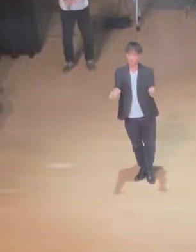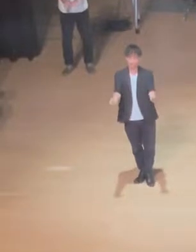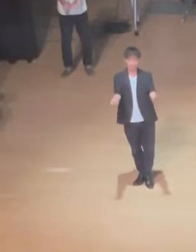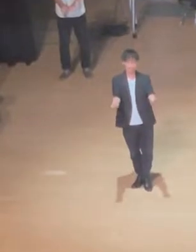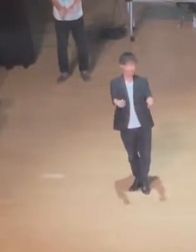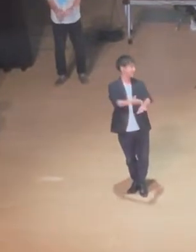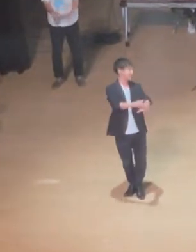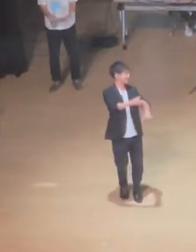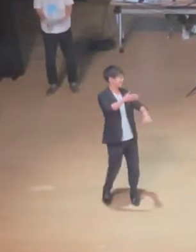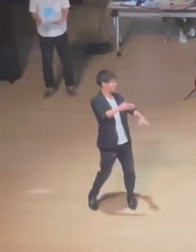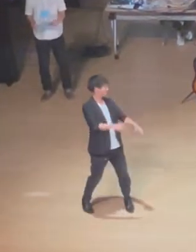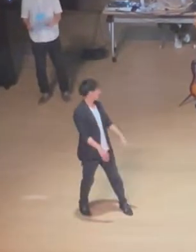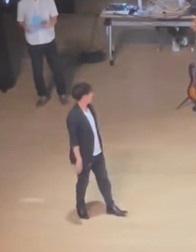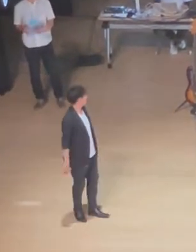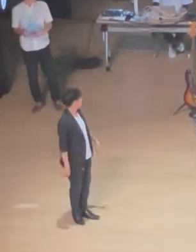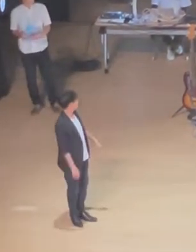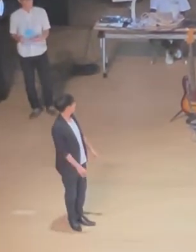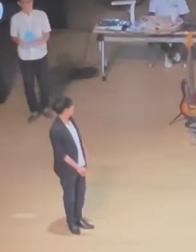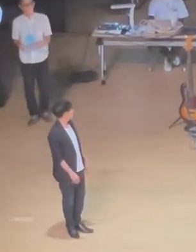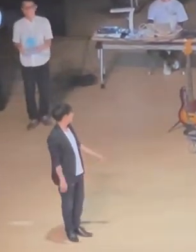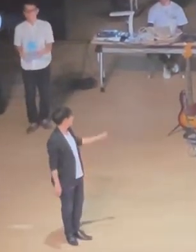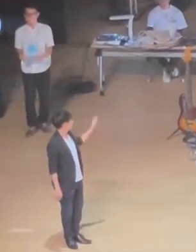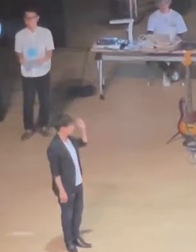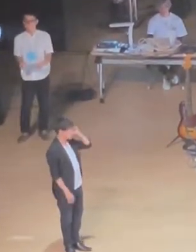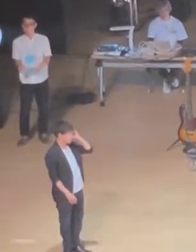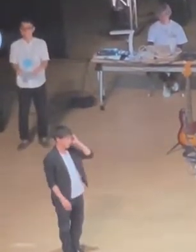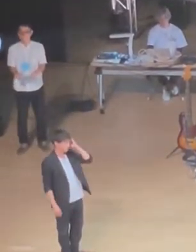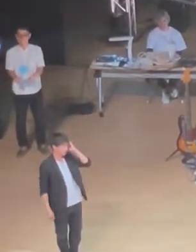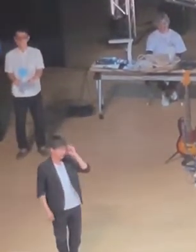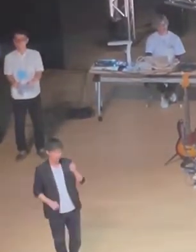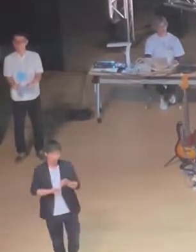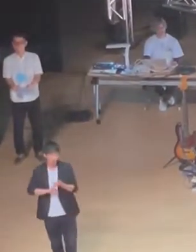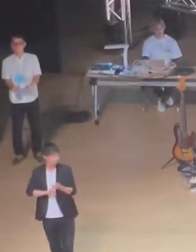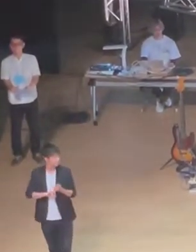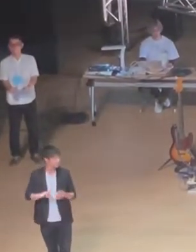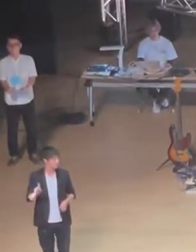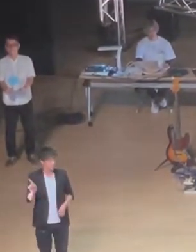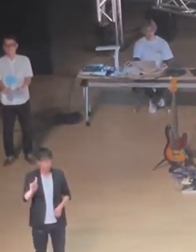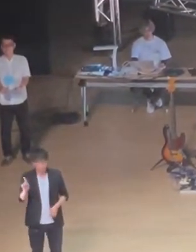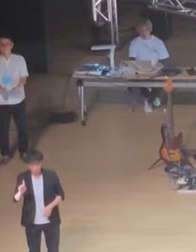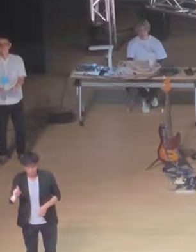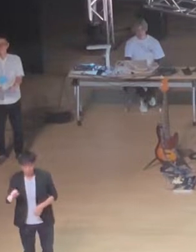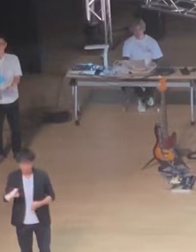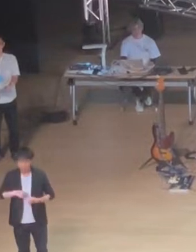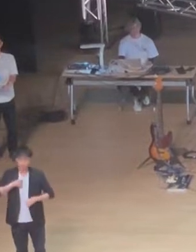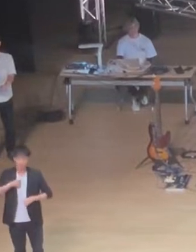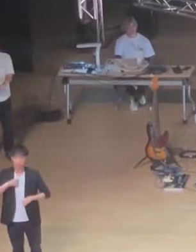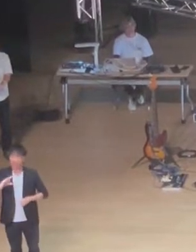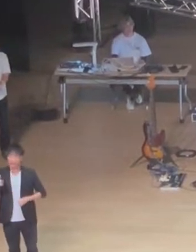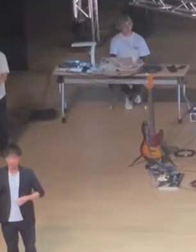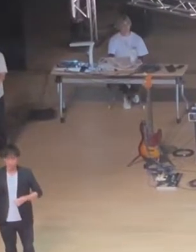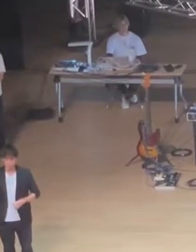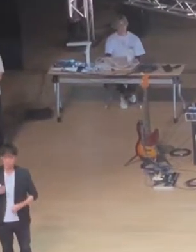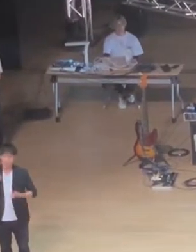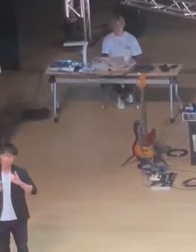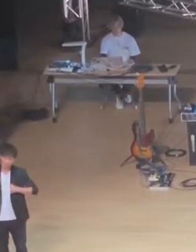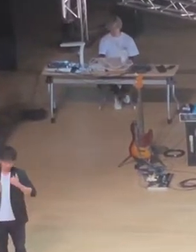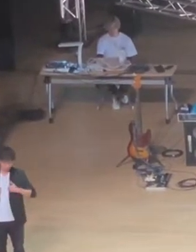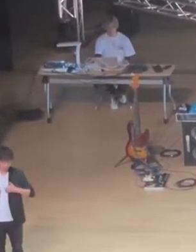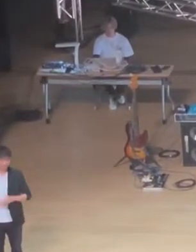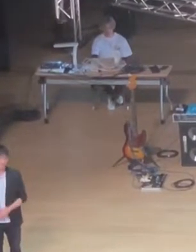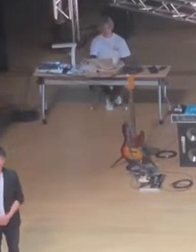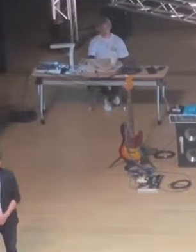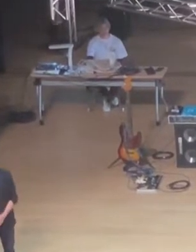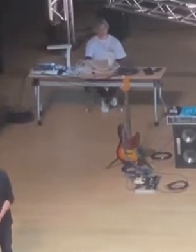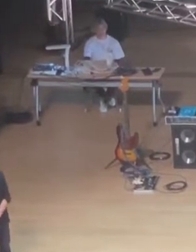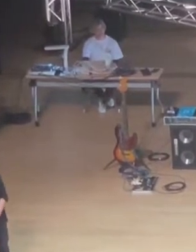。今ね、すごいやってくれたらいいんですよ。今日のね、約束はですね、正しくよりも楽しく、これうちのね、スタジオと結構大事にしてることで、